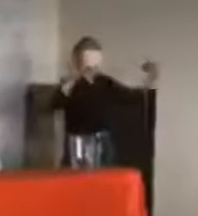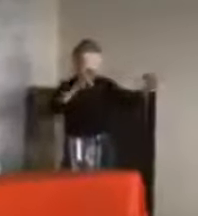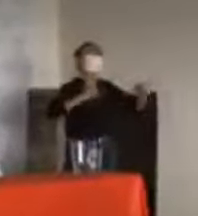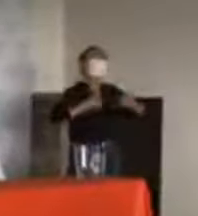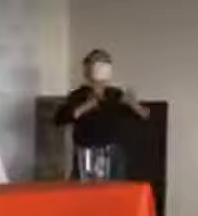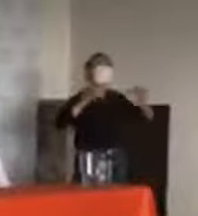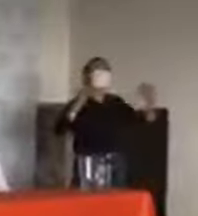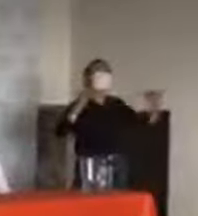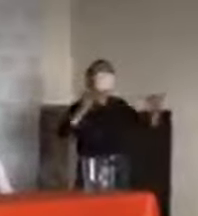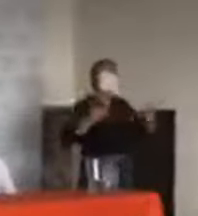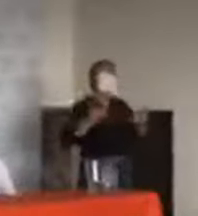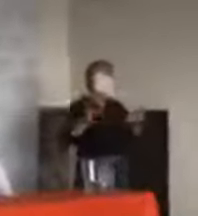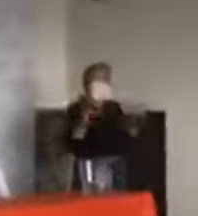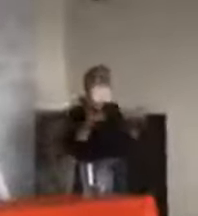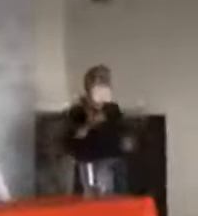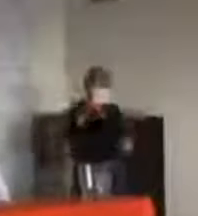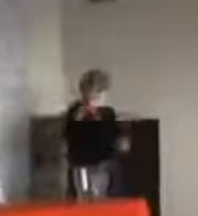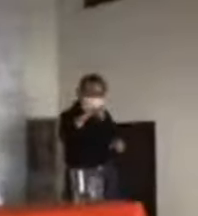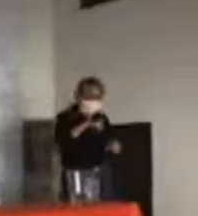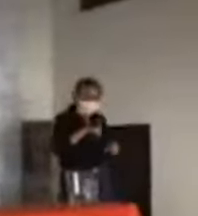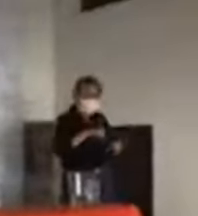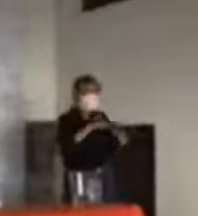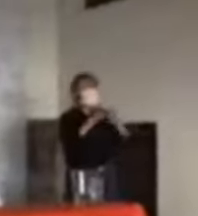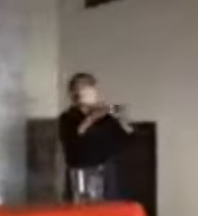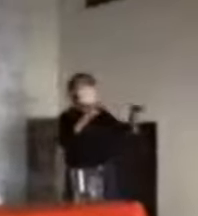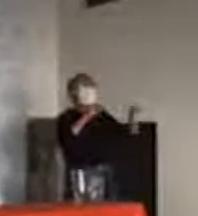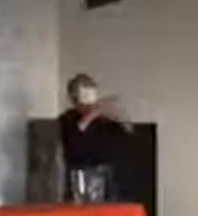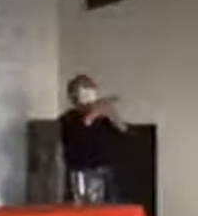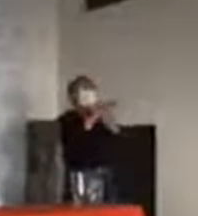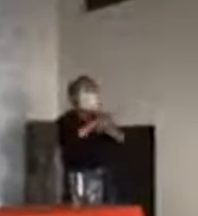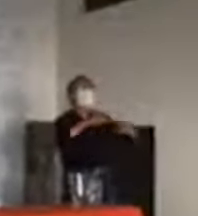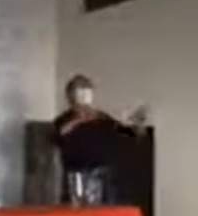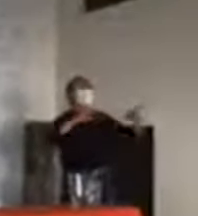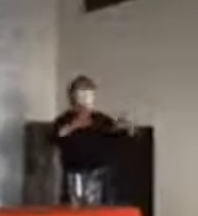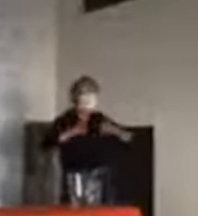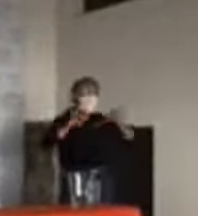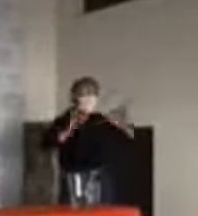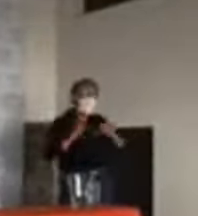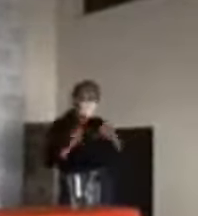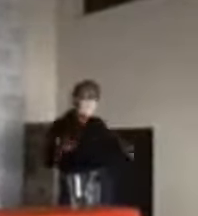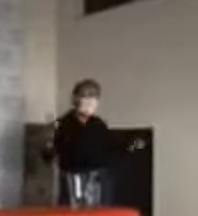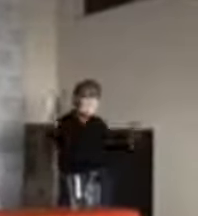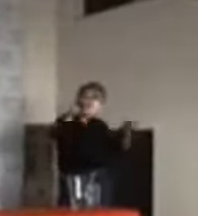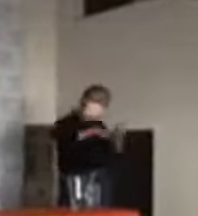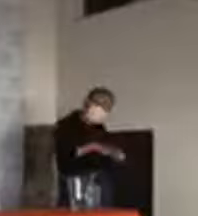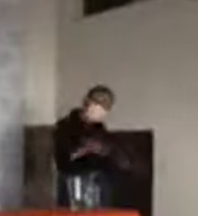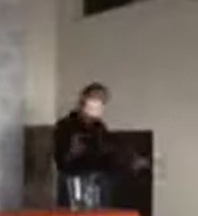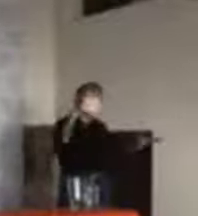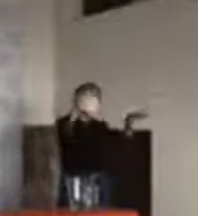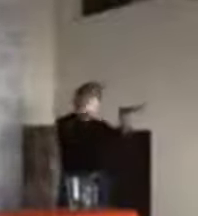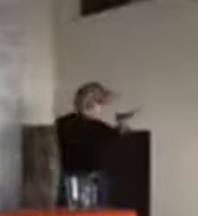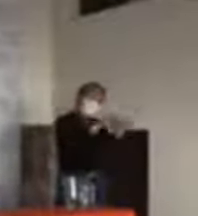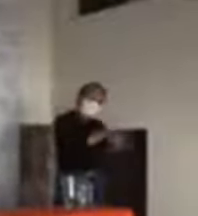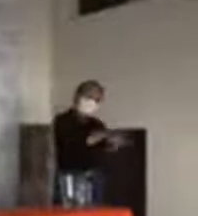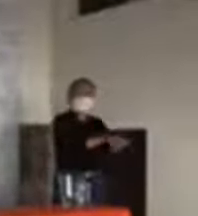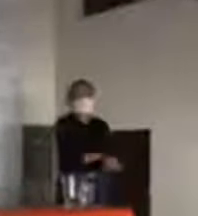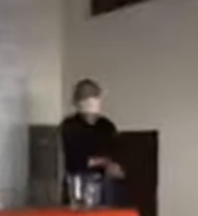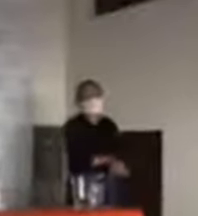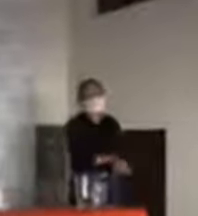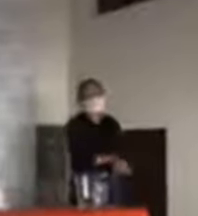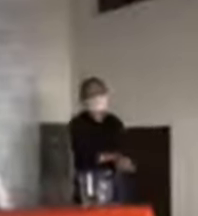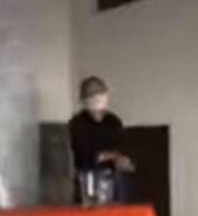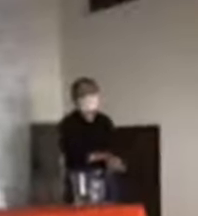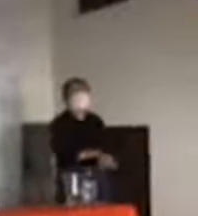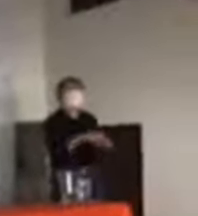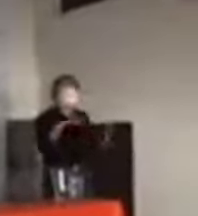En este movimiento hay jóvenes valiosísimos, y aquí tengo enfrente, me parece, por aquí debe de andar otro de los tantos